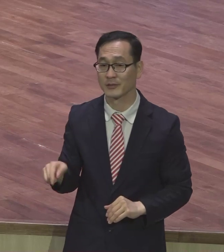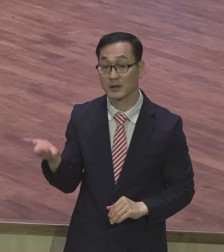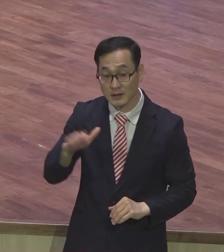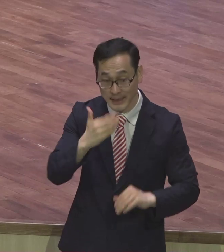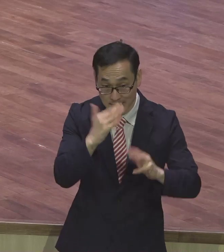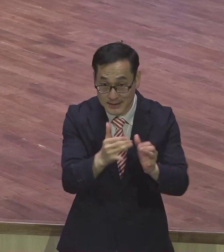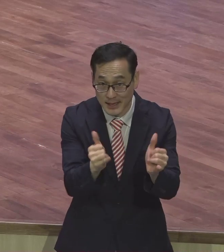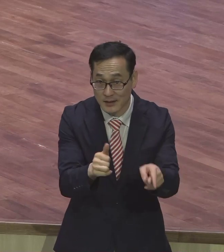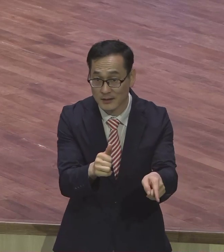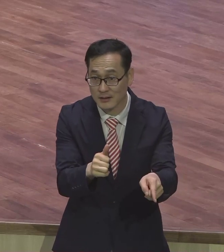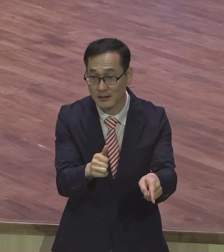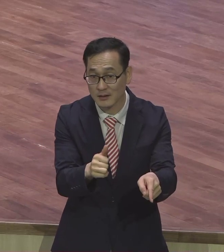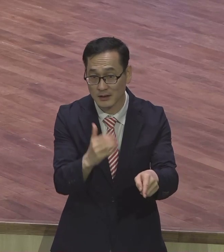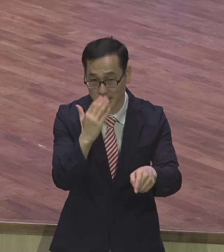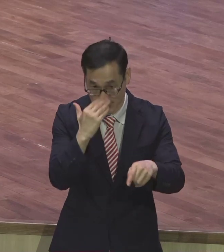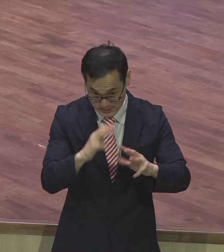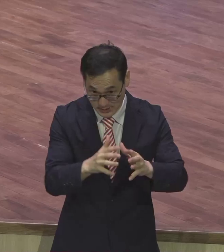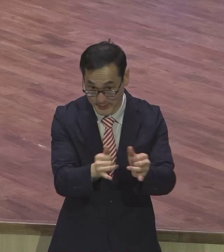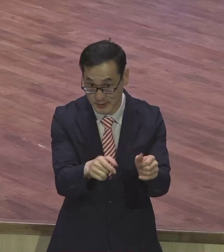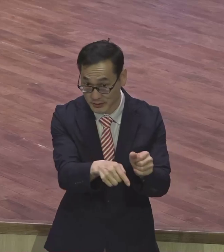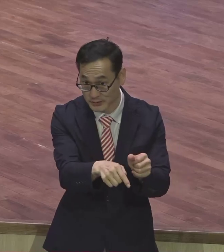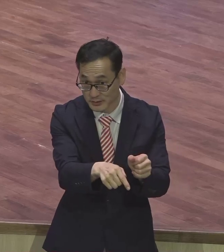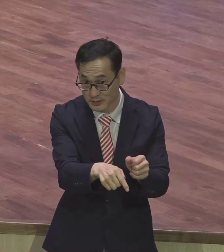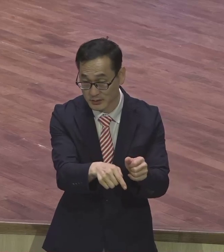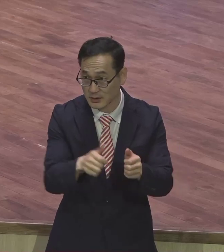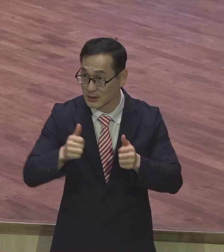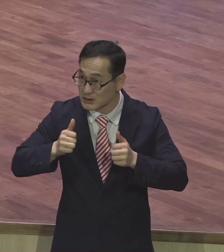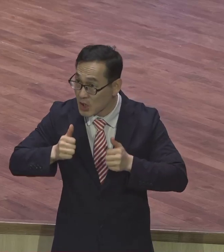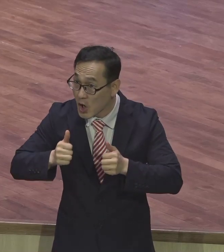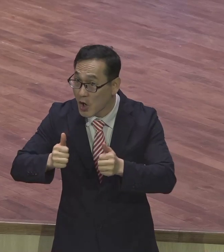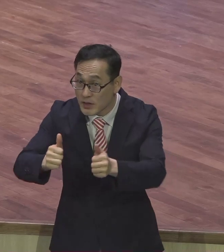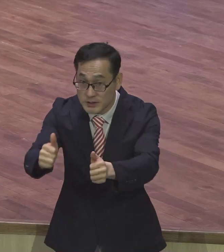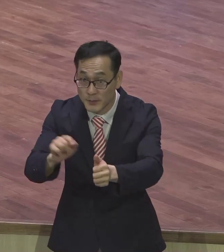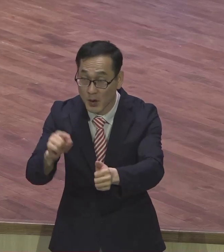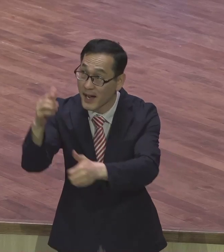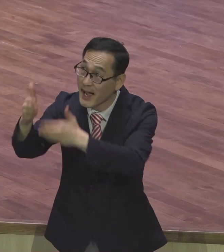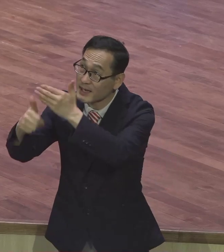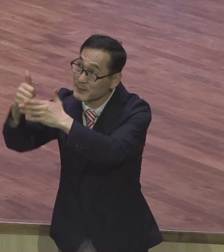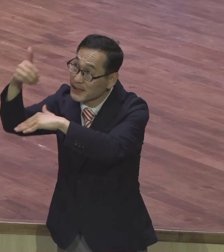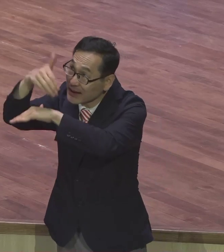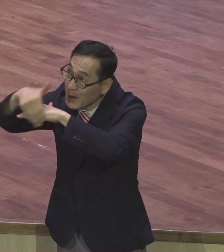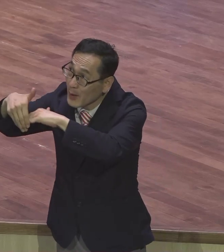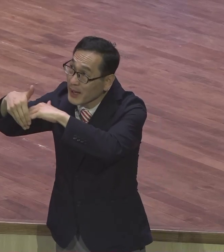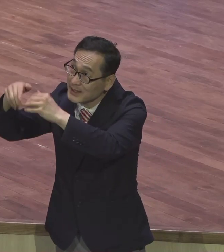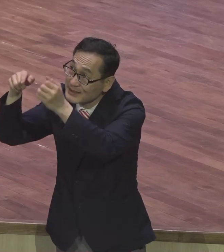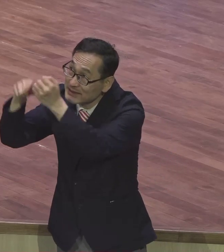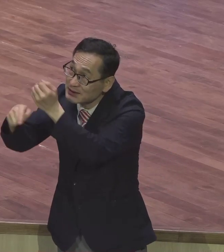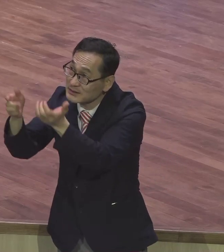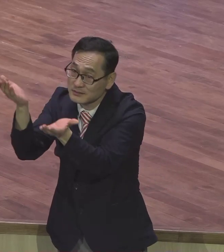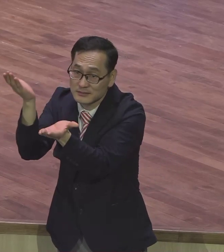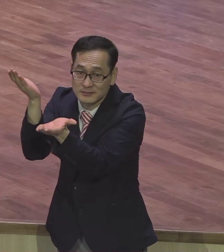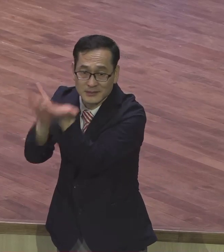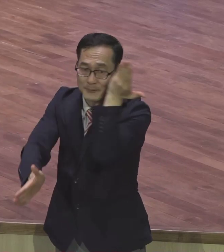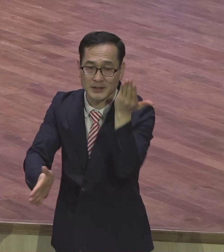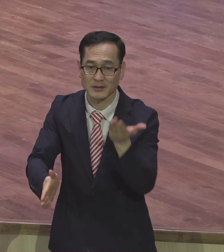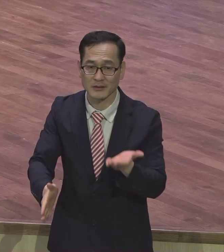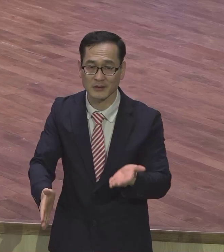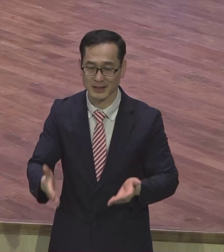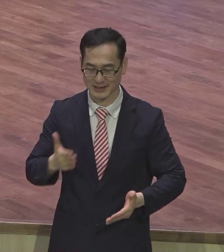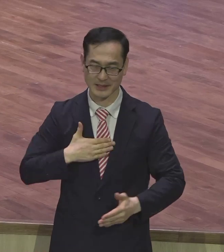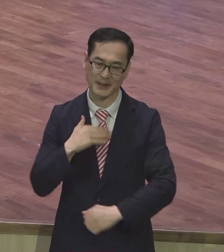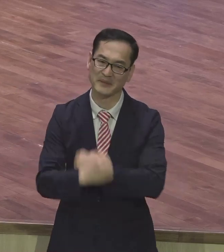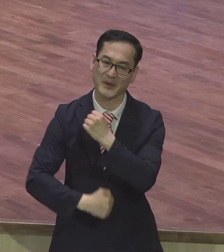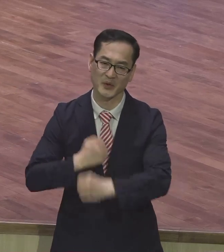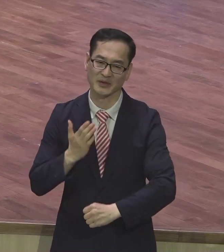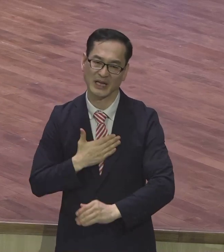백성들의 이 열심은 하나님의 뜻과 괴획을 쫓는 열심이 아니라 자기 멋대로